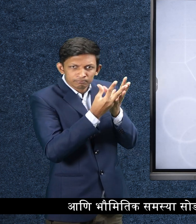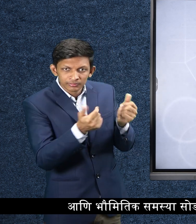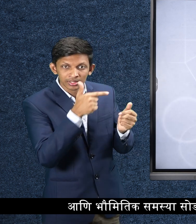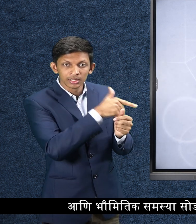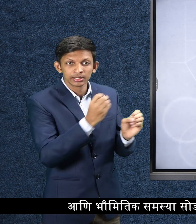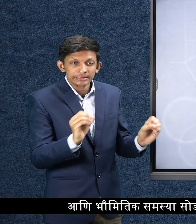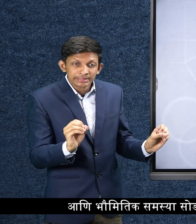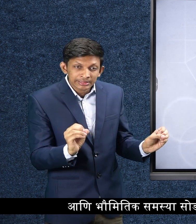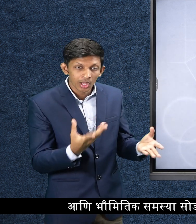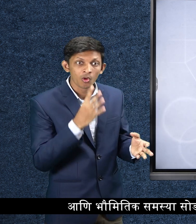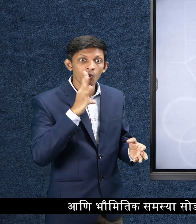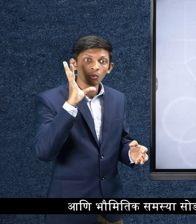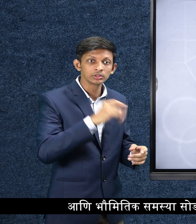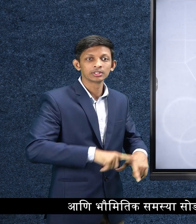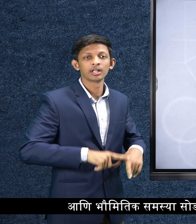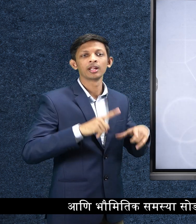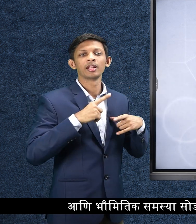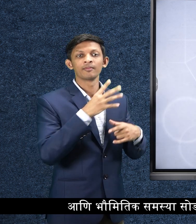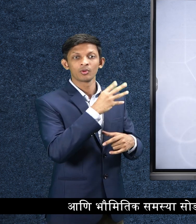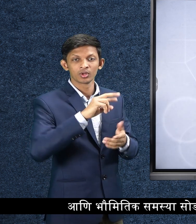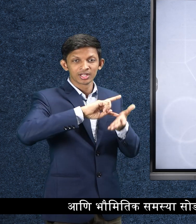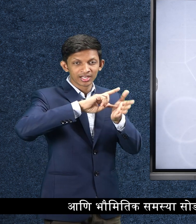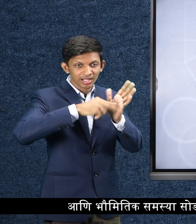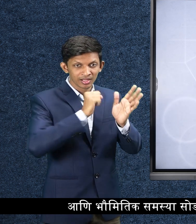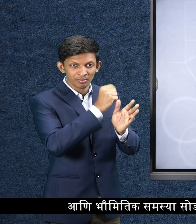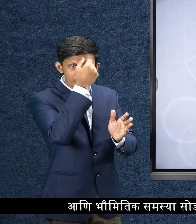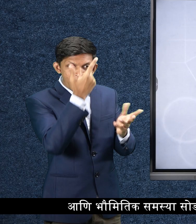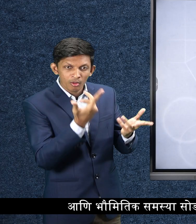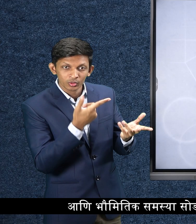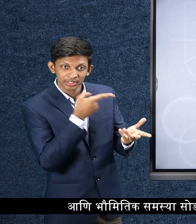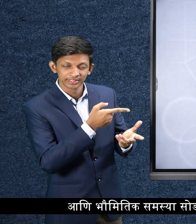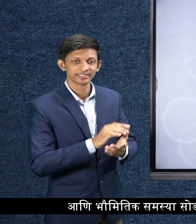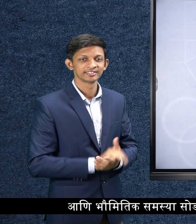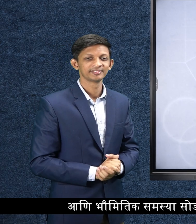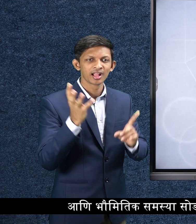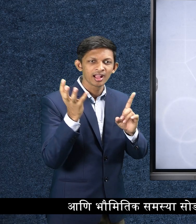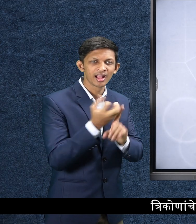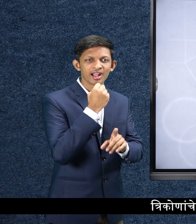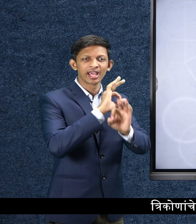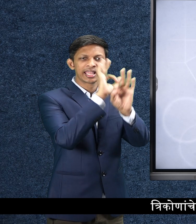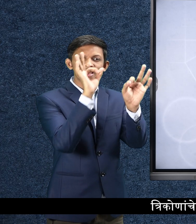समस्या सोडवण्यासाठी या प्रमेयाचा व्यावहारिक अनुप्रयोग पाहू. त्रिकोणाचे